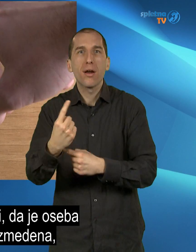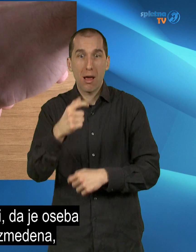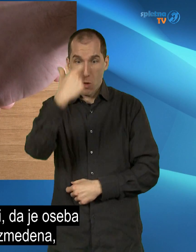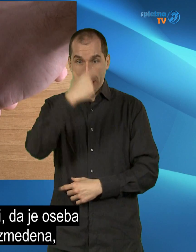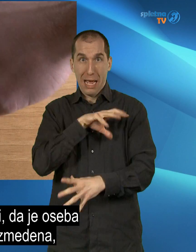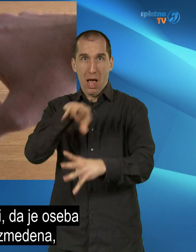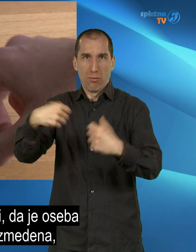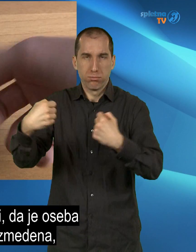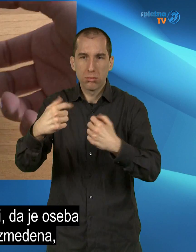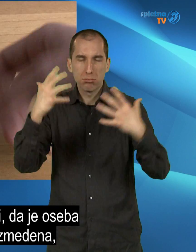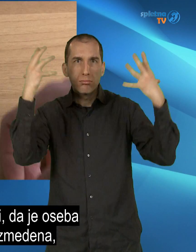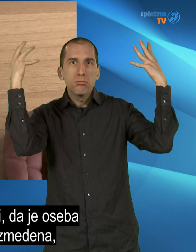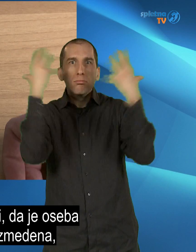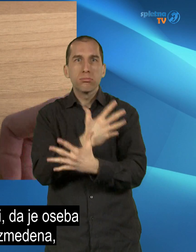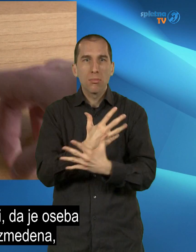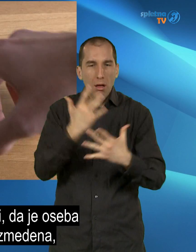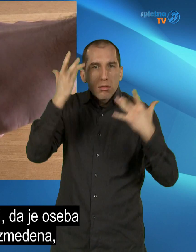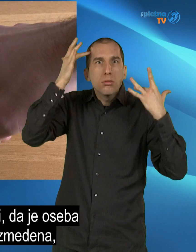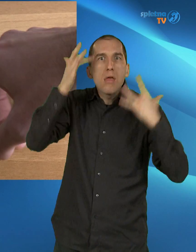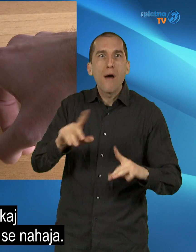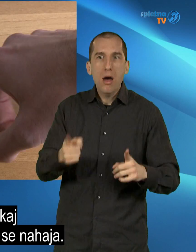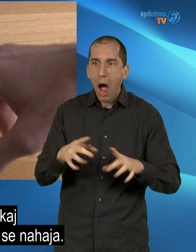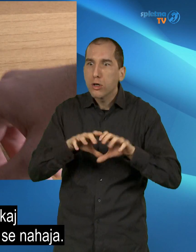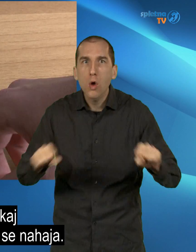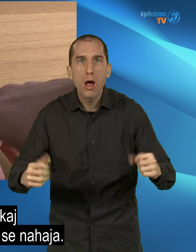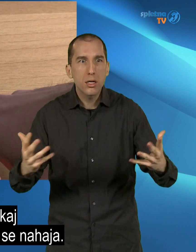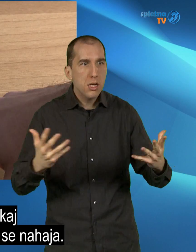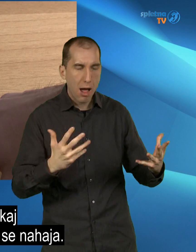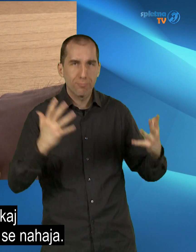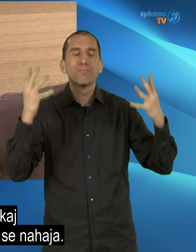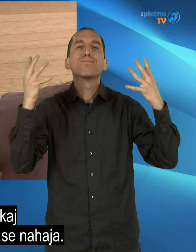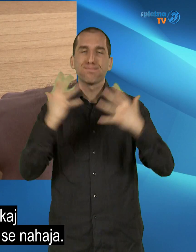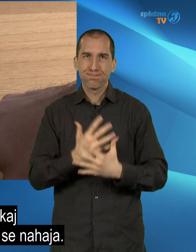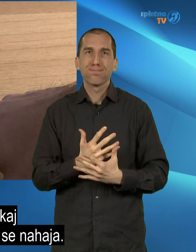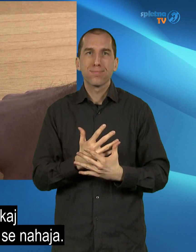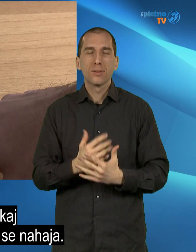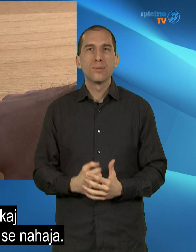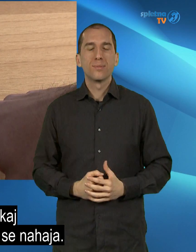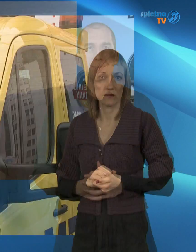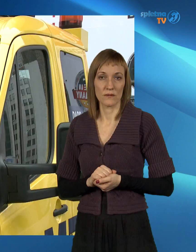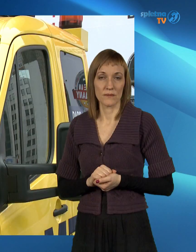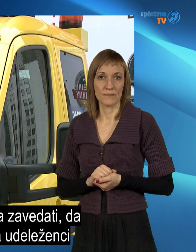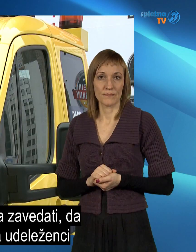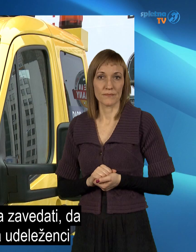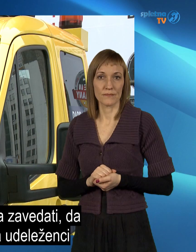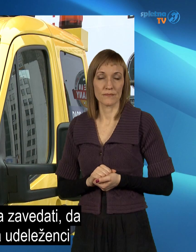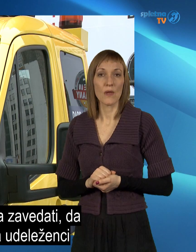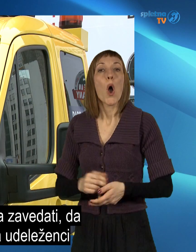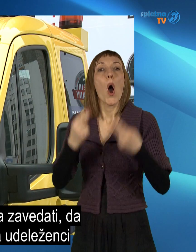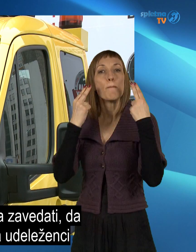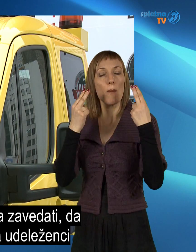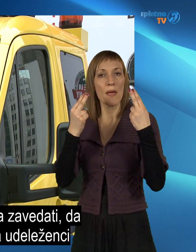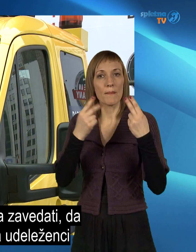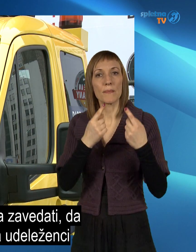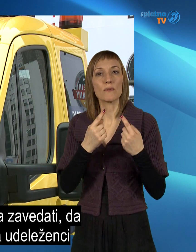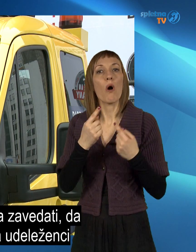Nemalokrat se zgodi, da je oseba v takih primerih zmedena, da ne ve, kaj storiti in kje točno se nahaja. Predvsem se